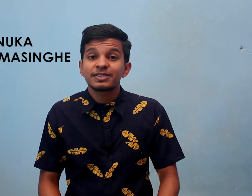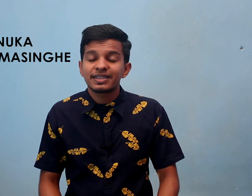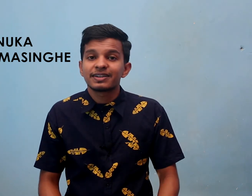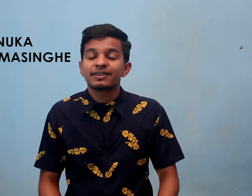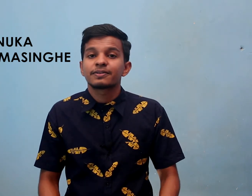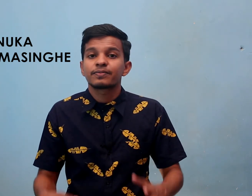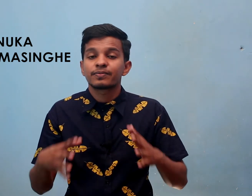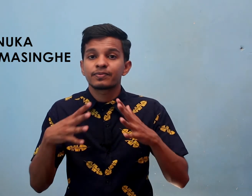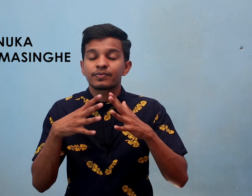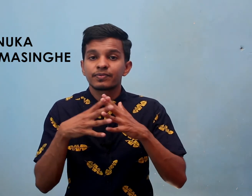වික්‍රමසිංහ.